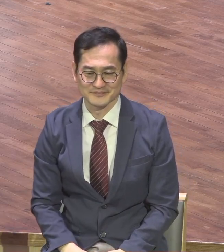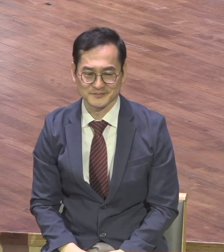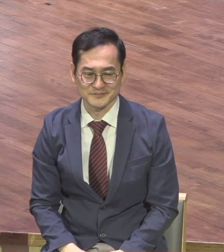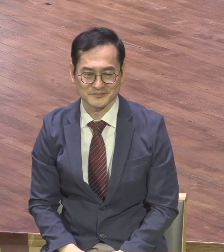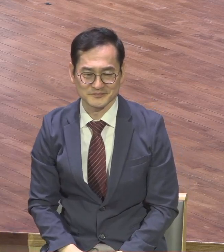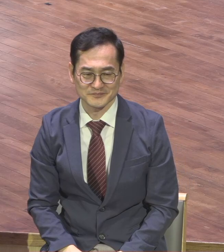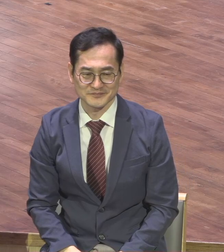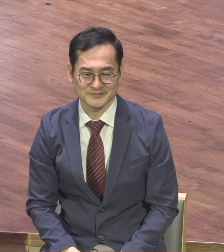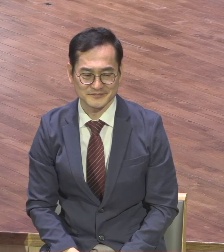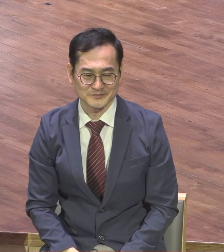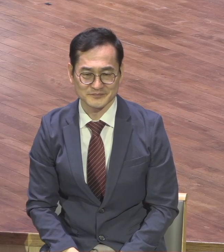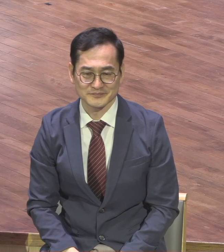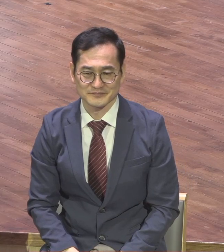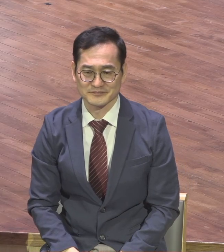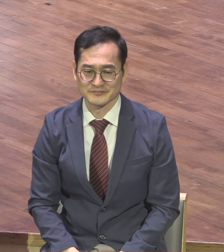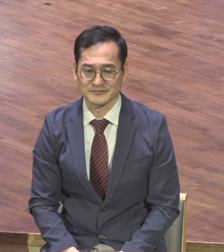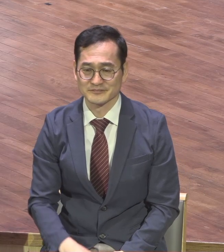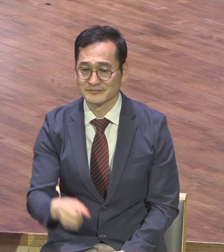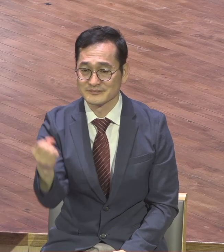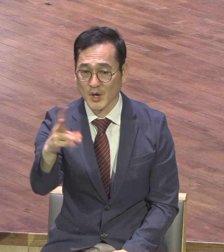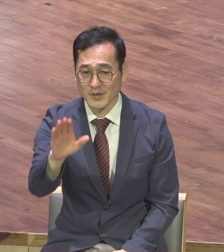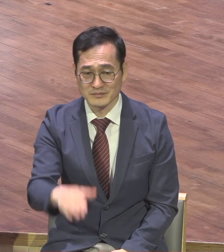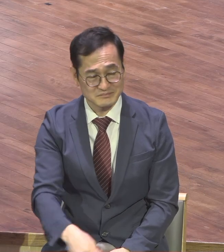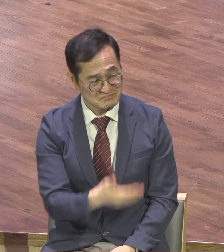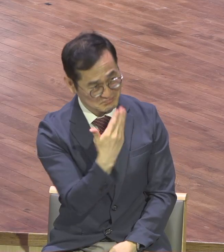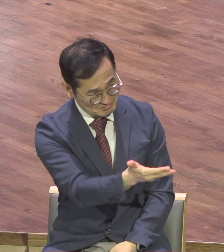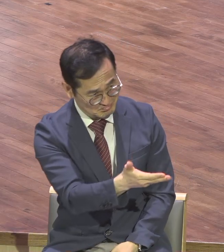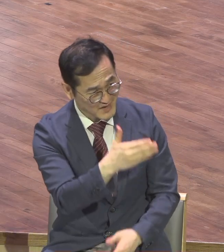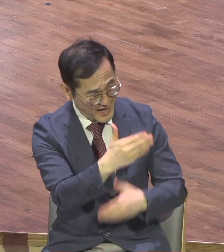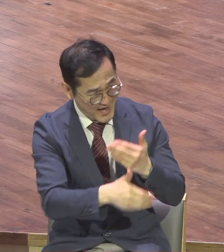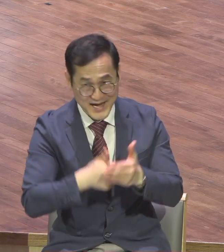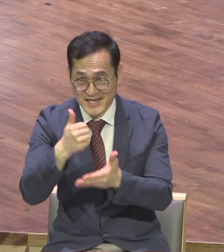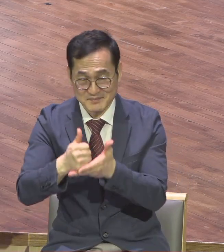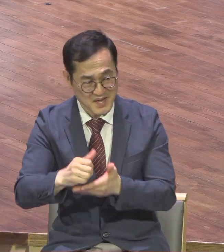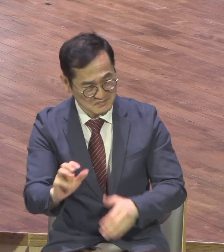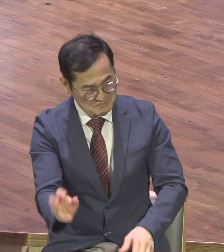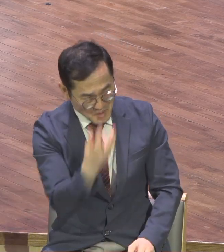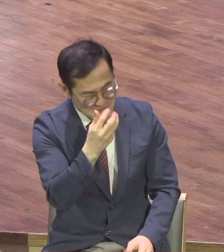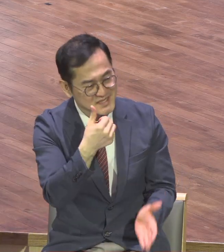다시 한번 다른 사람하고 성도님은 하나님의 그 작품입니다.